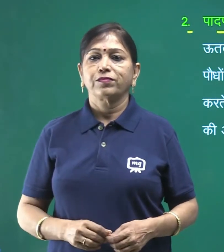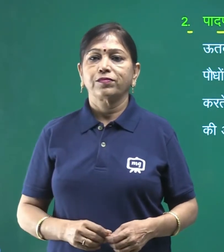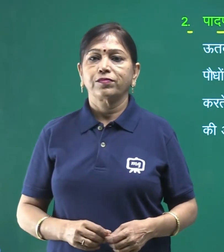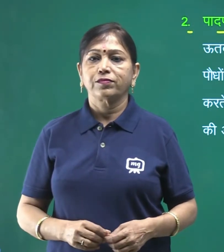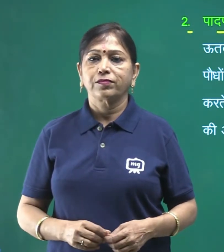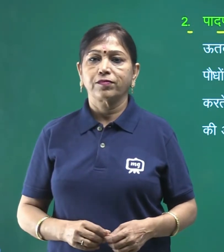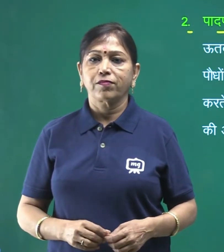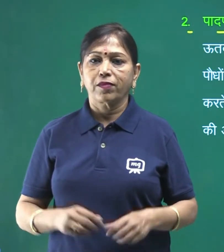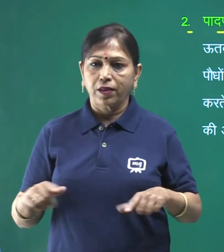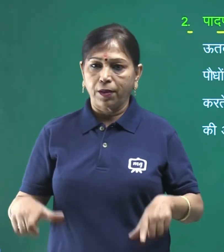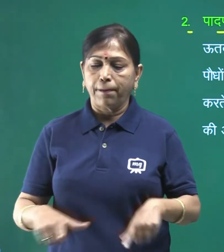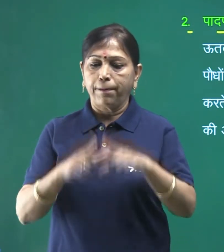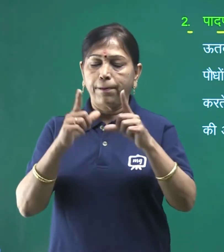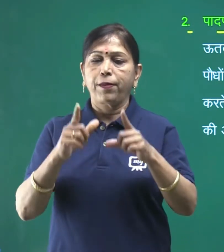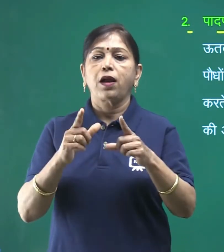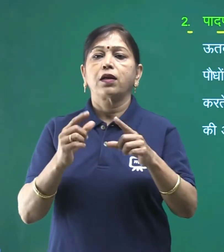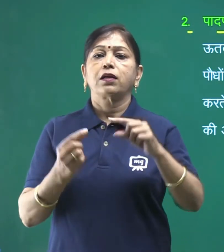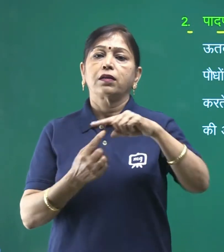पादप उत्तक।